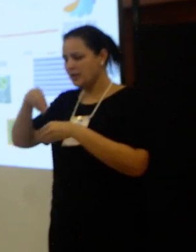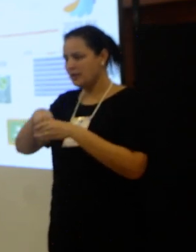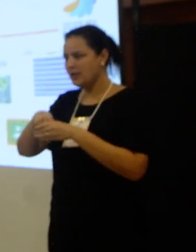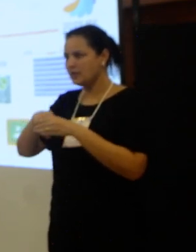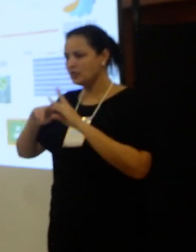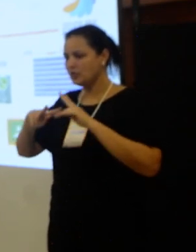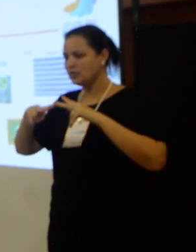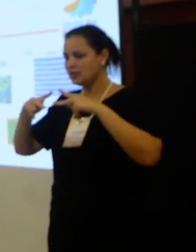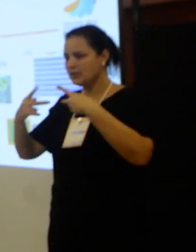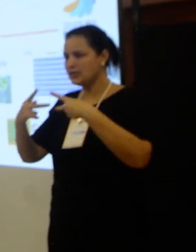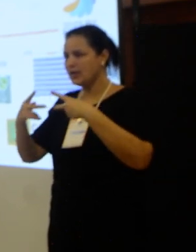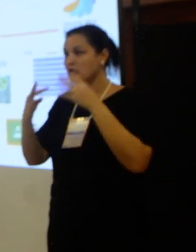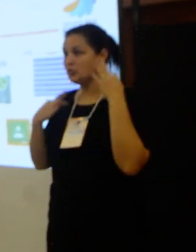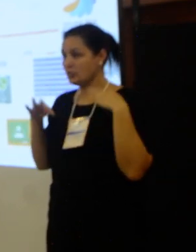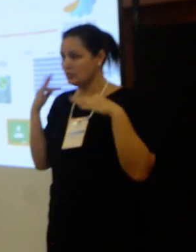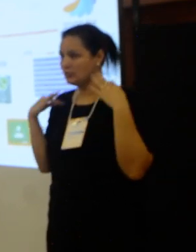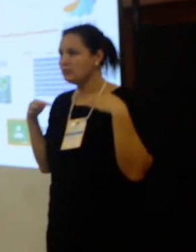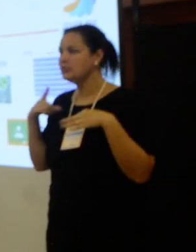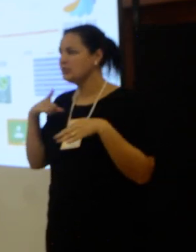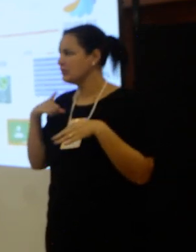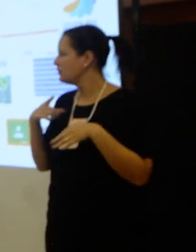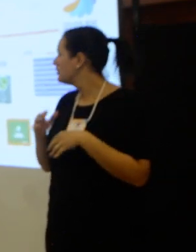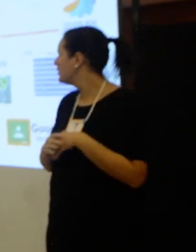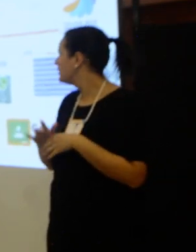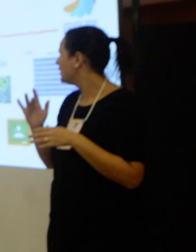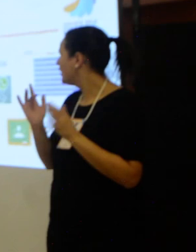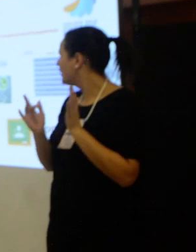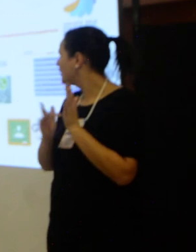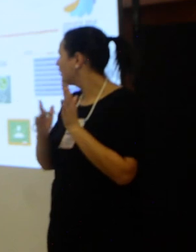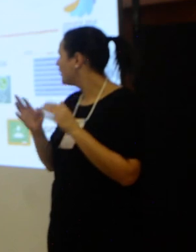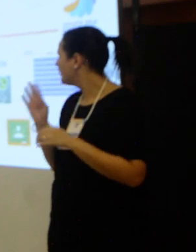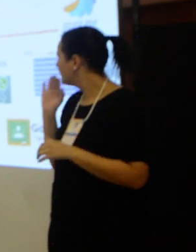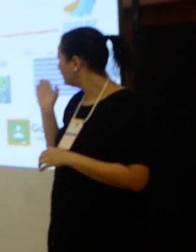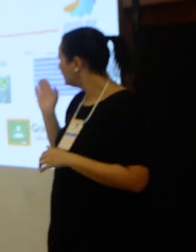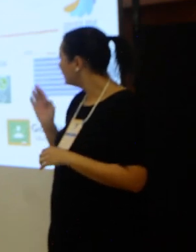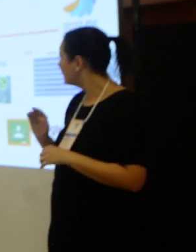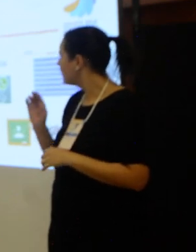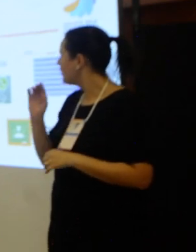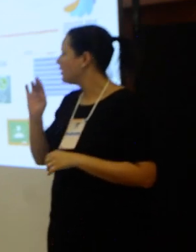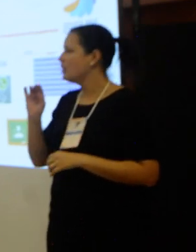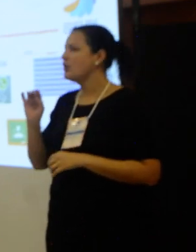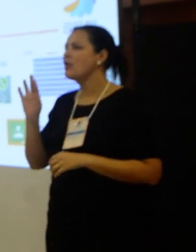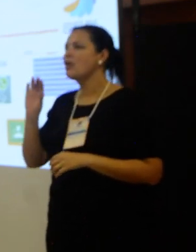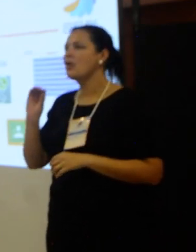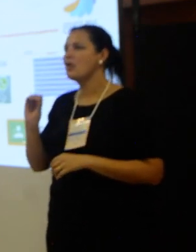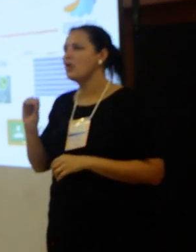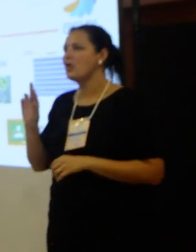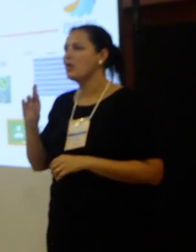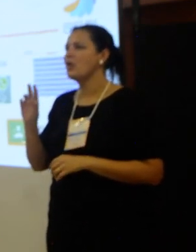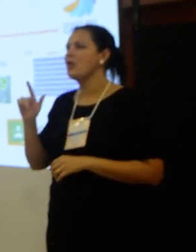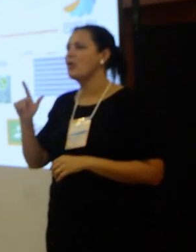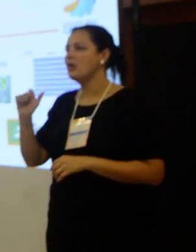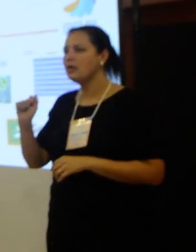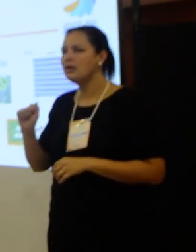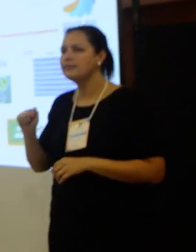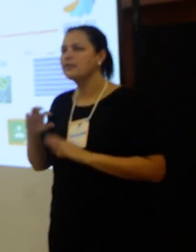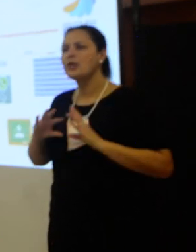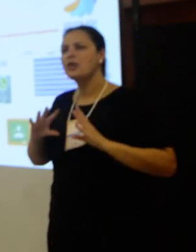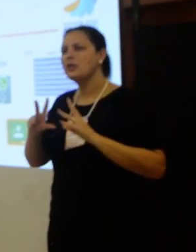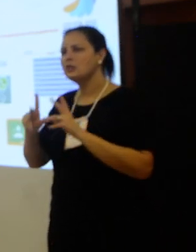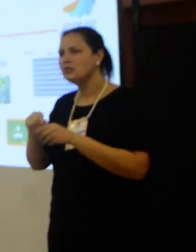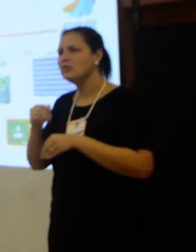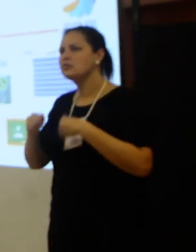aba do Projeto Orla. Vocês podem acessar lá, todas as informações e informes estarão sendo colocados nesse